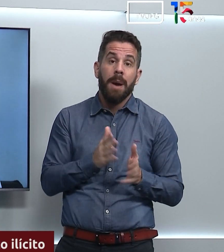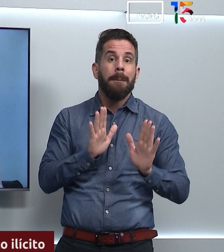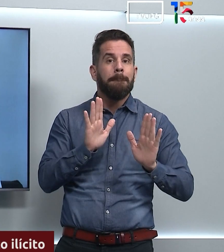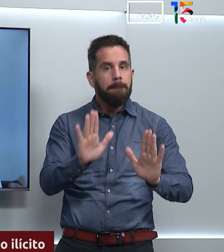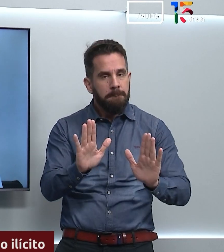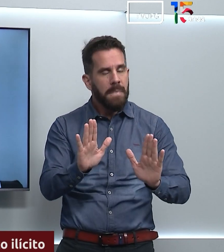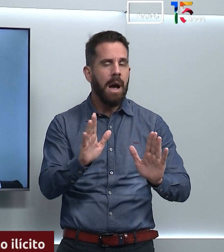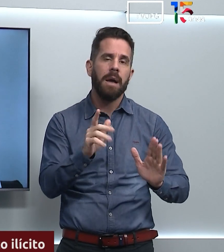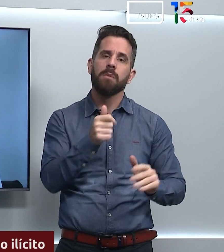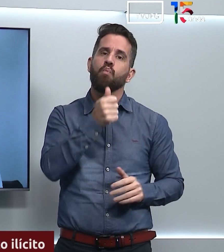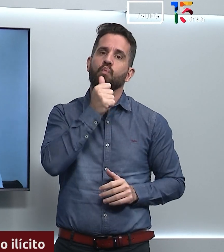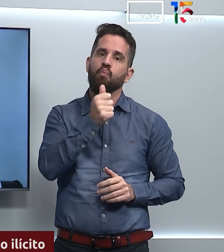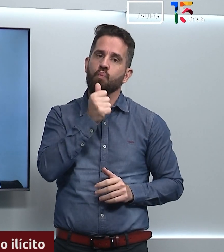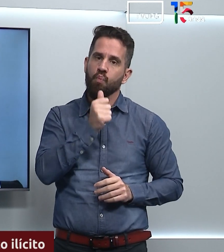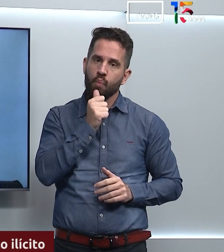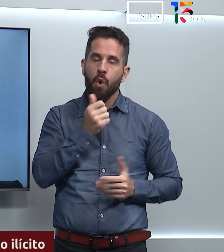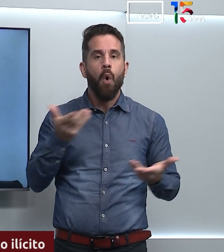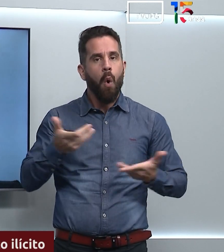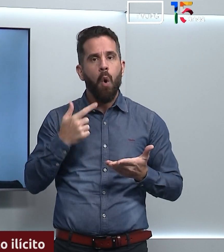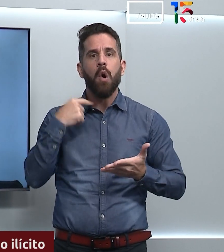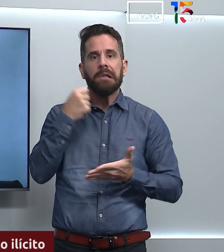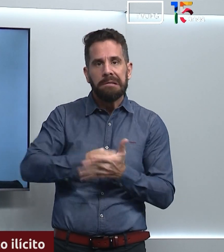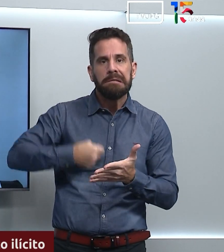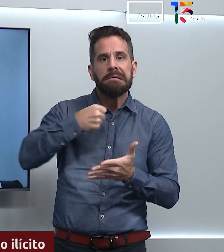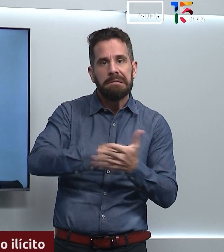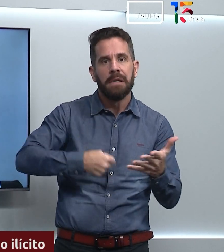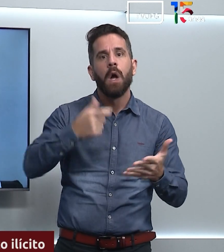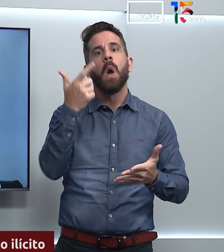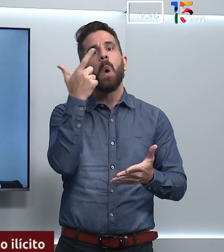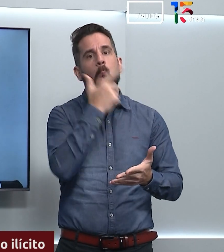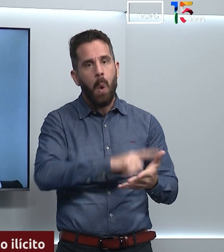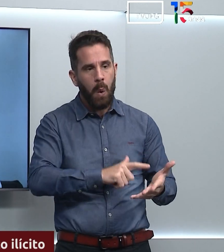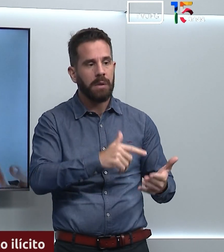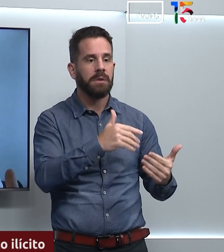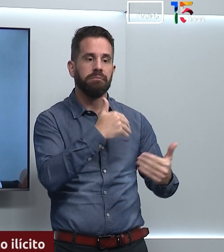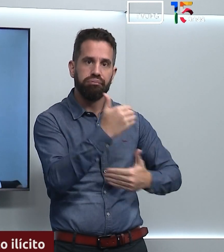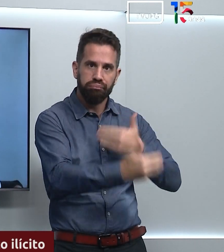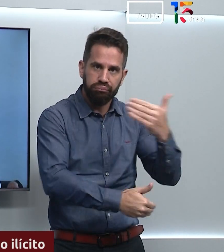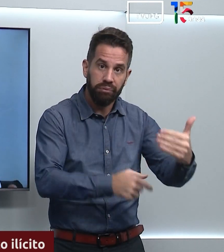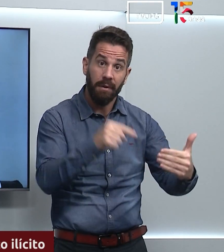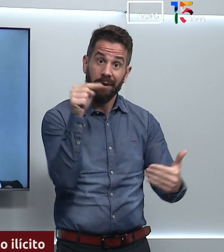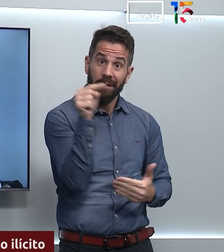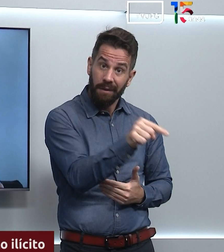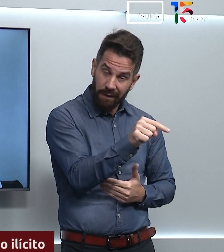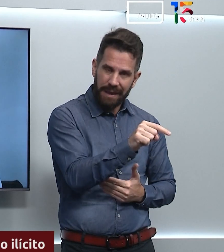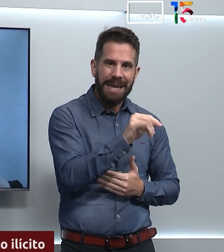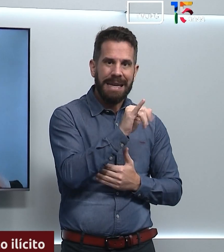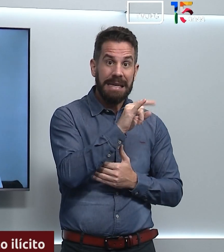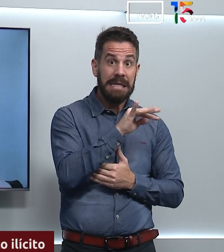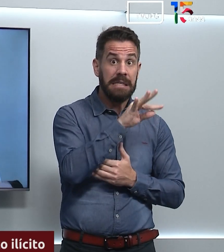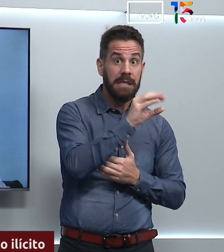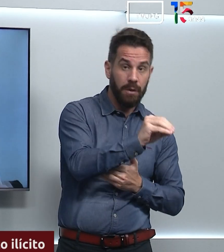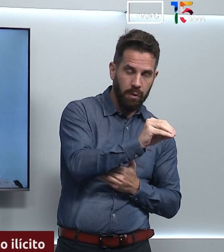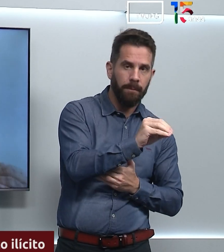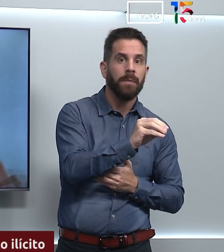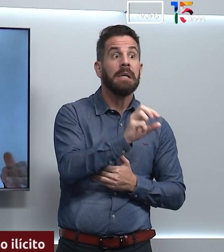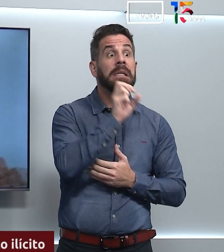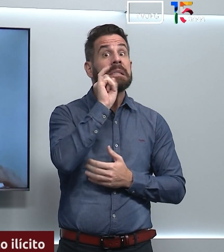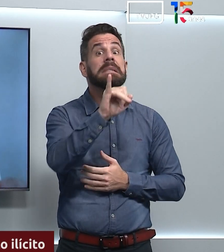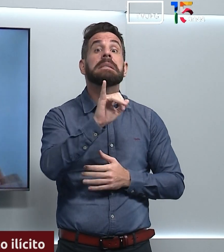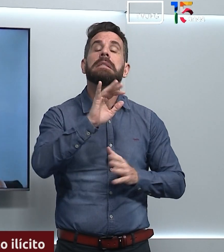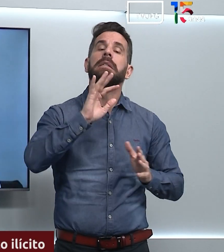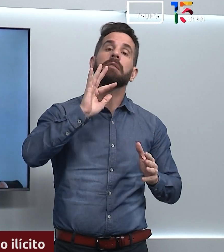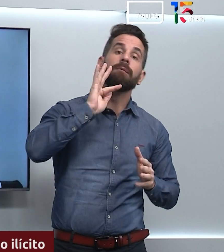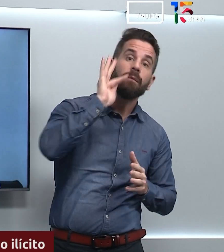hoje nós lutamos para conseguir uma indenização. A partir do momento que tiver essa mudança, nós